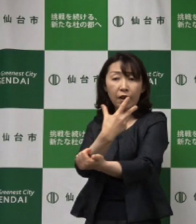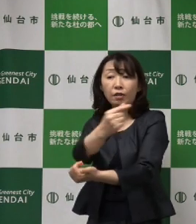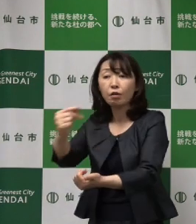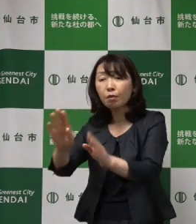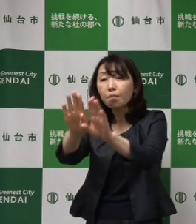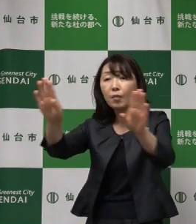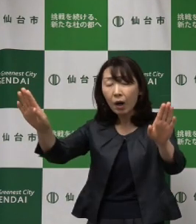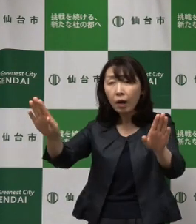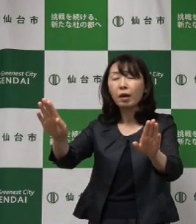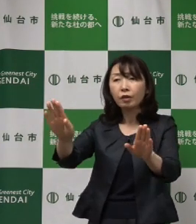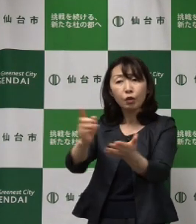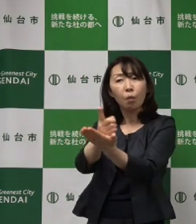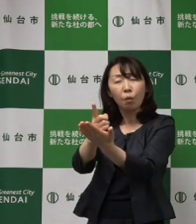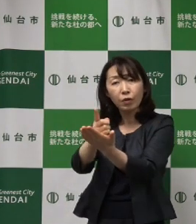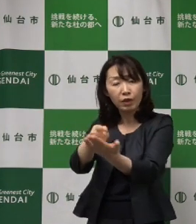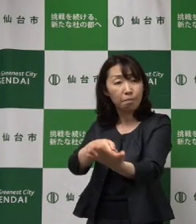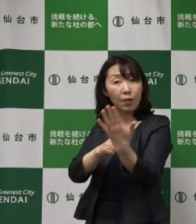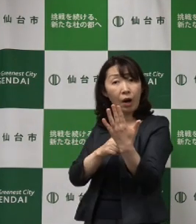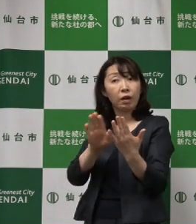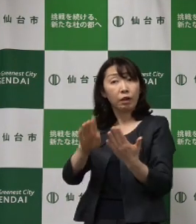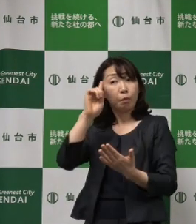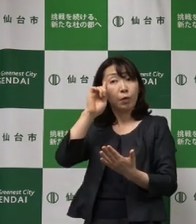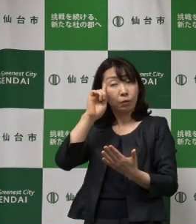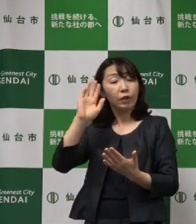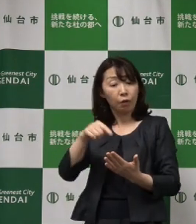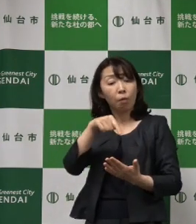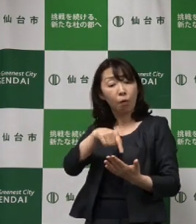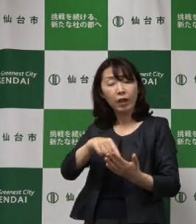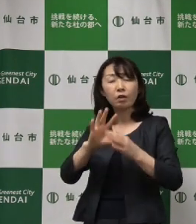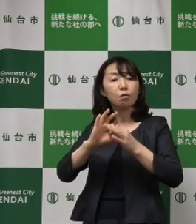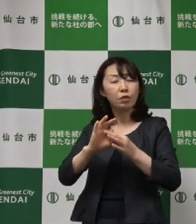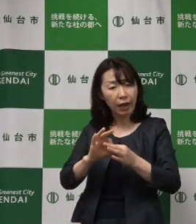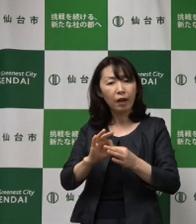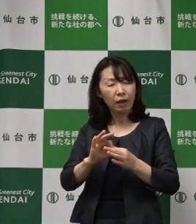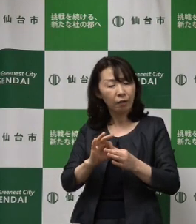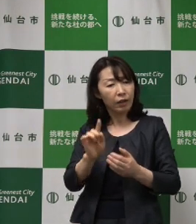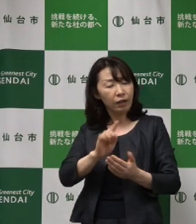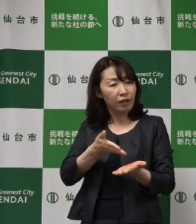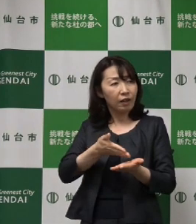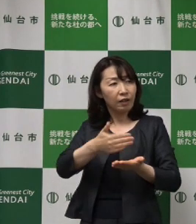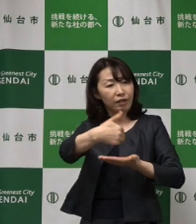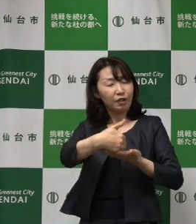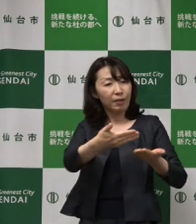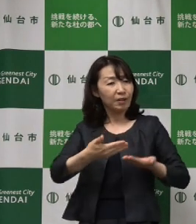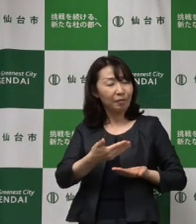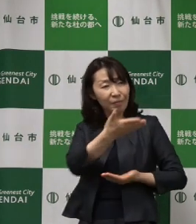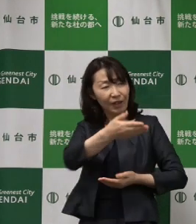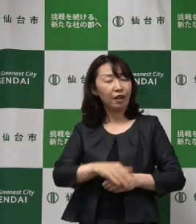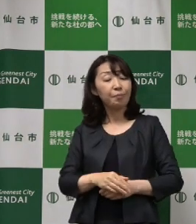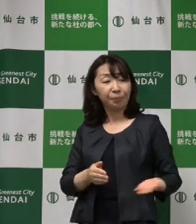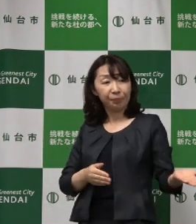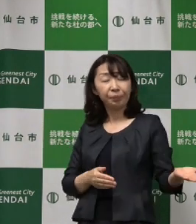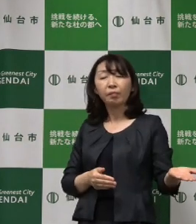ども、これについて今お話しできることはありますでしょうか。 最終段階の詰めをやっているということ